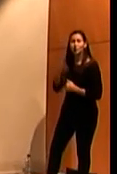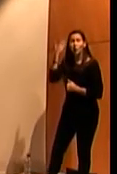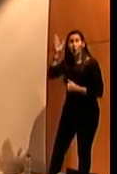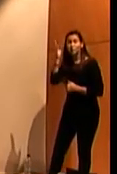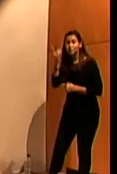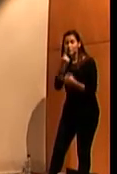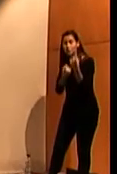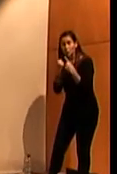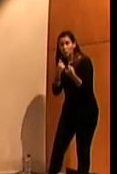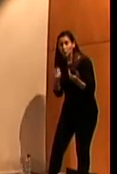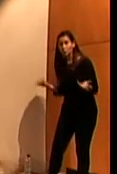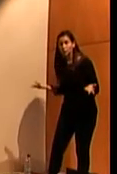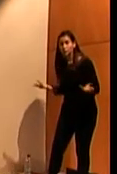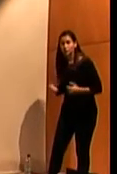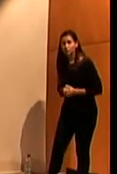D'autres questions peut-être ?